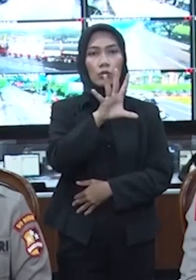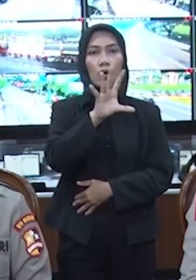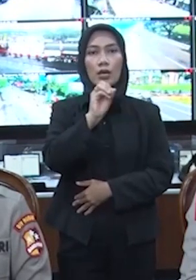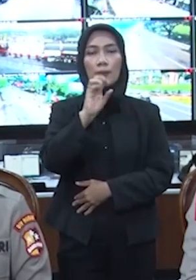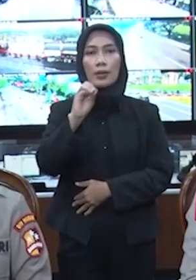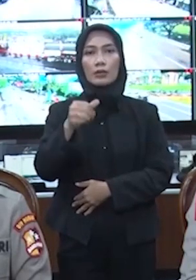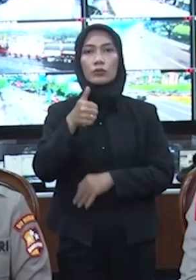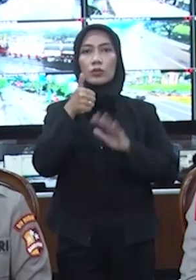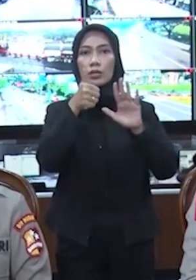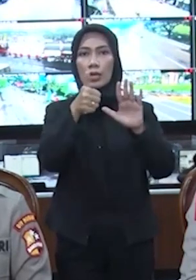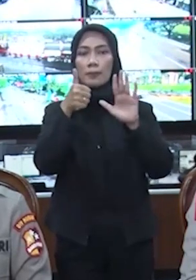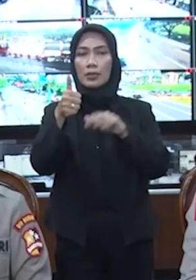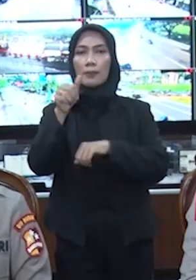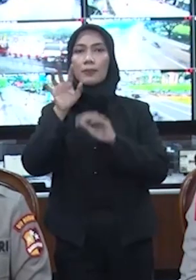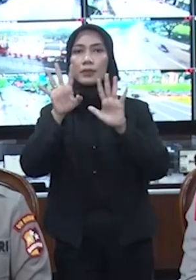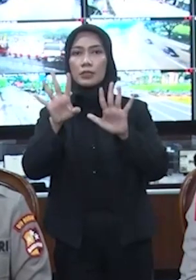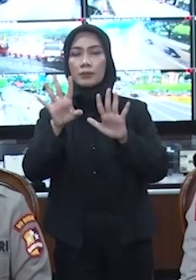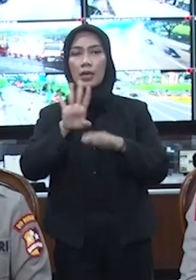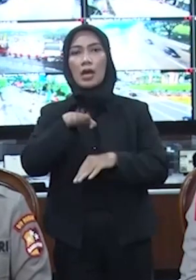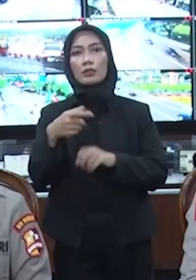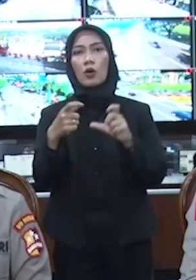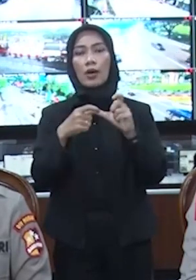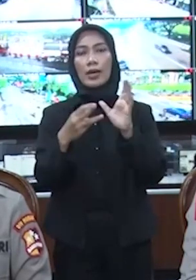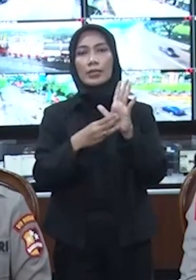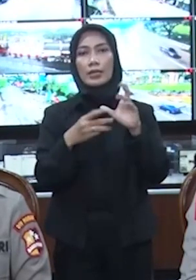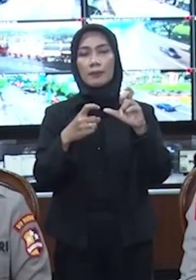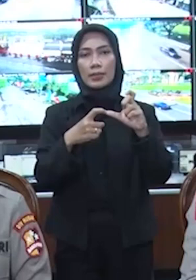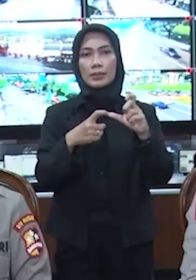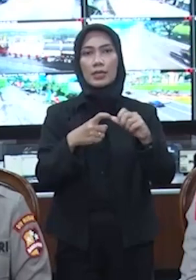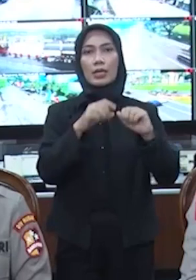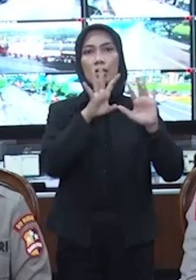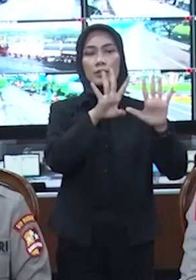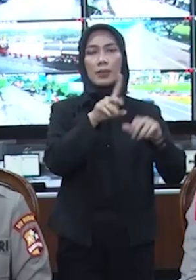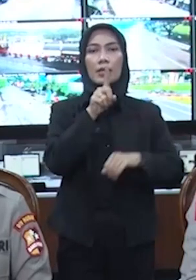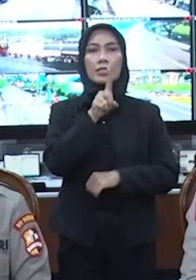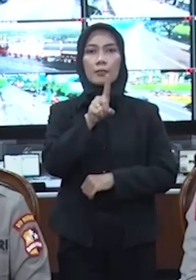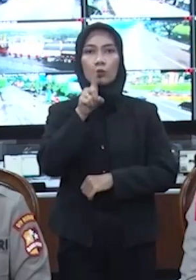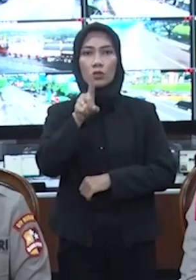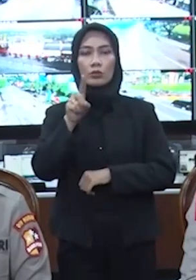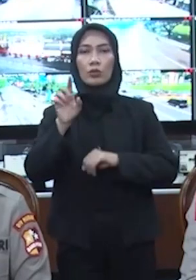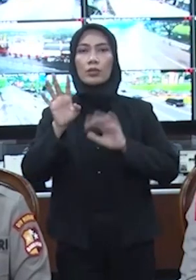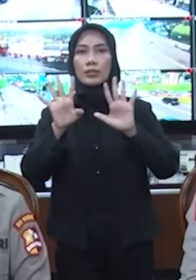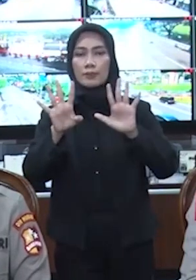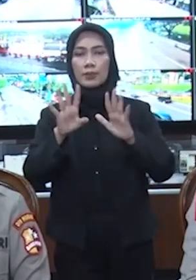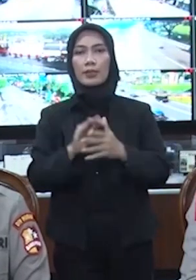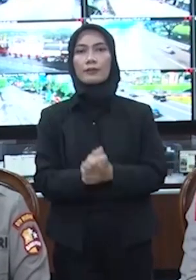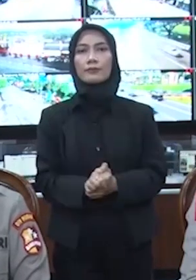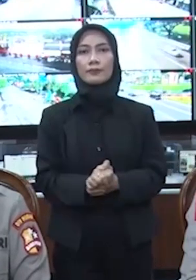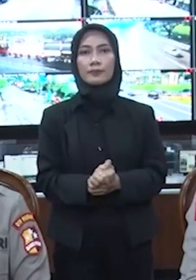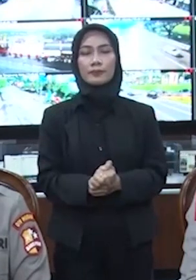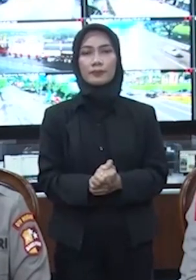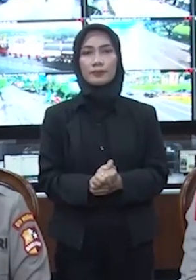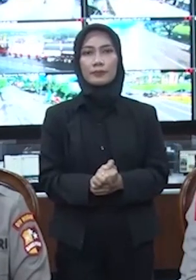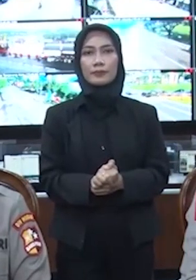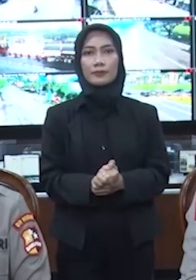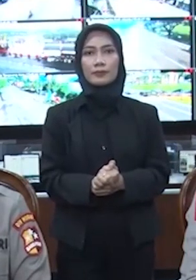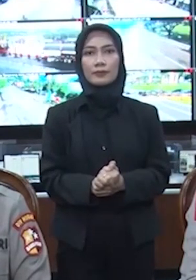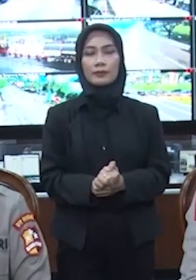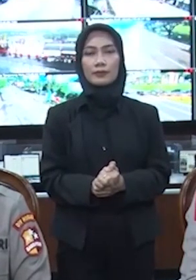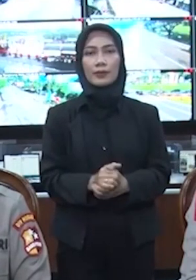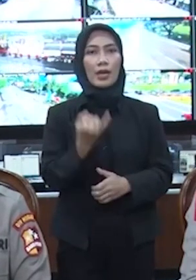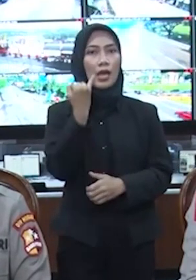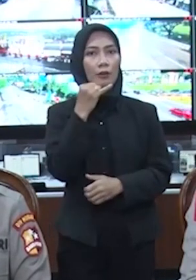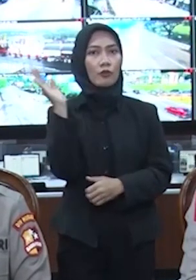1.5669 SMS Center 9119 demikian update hari ini